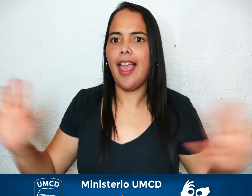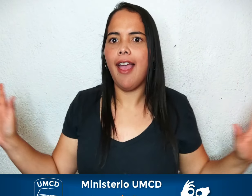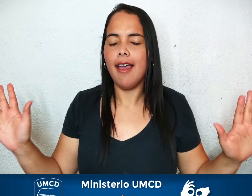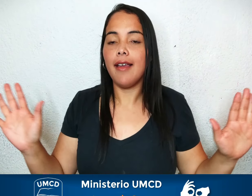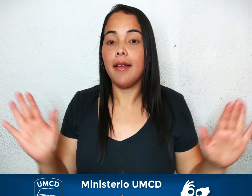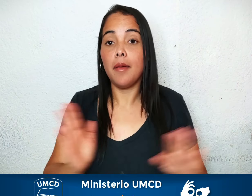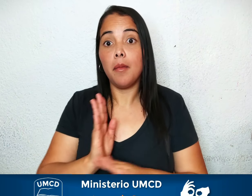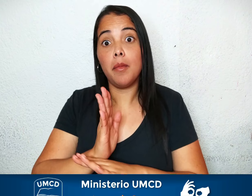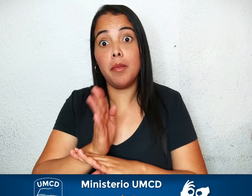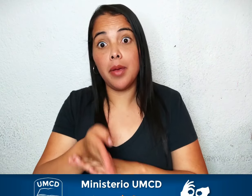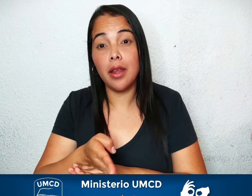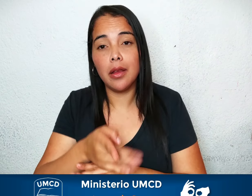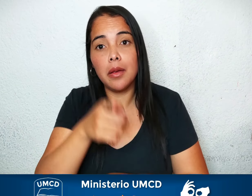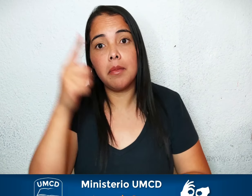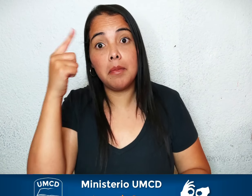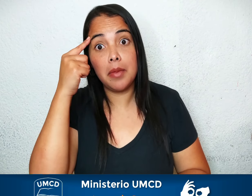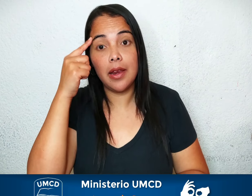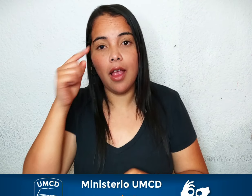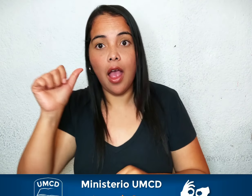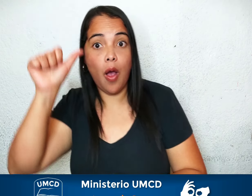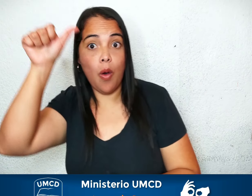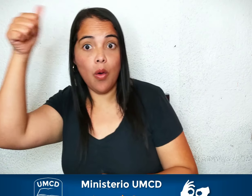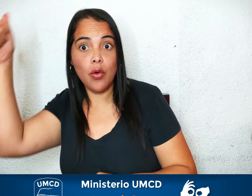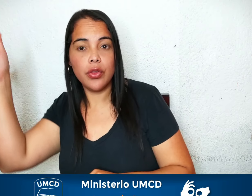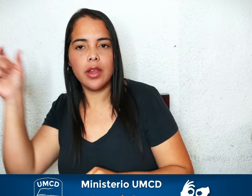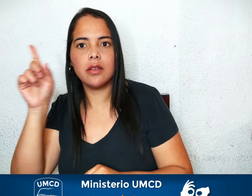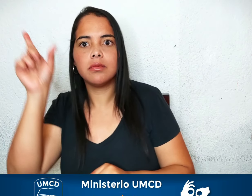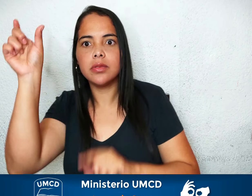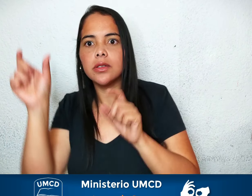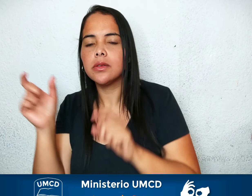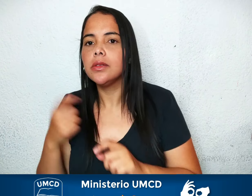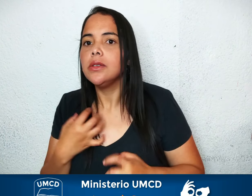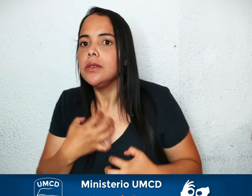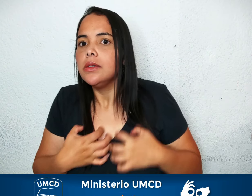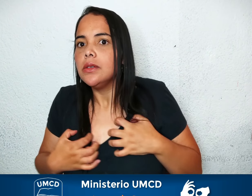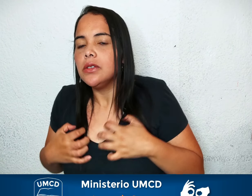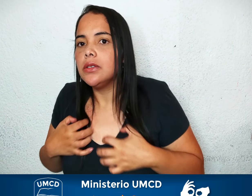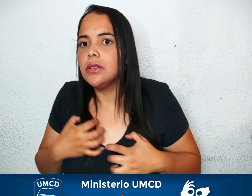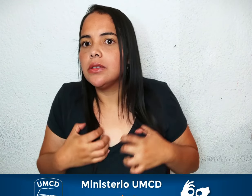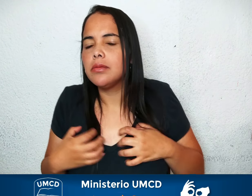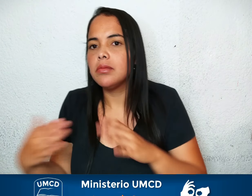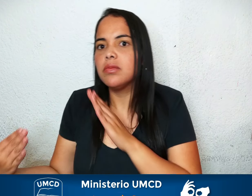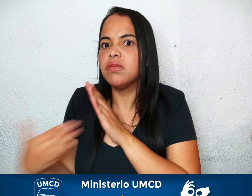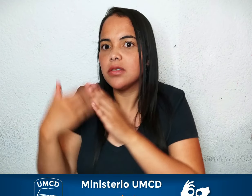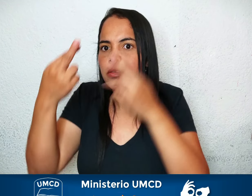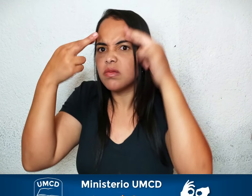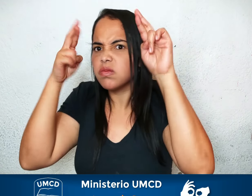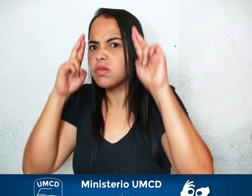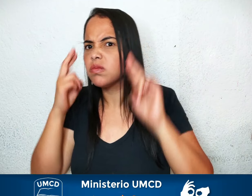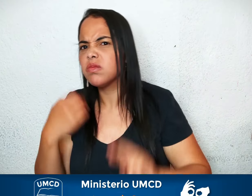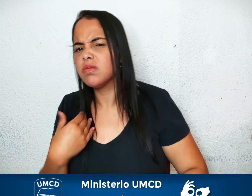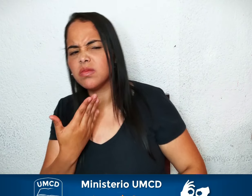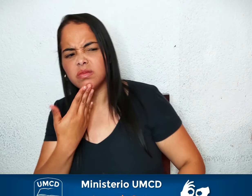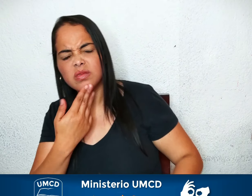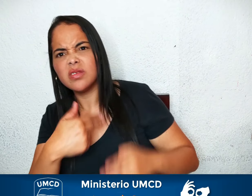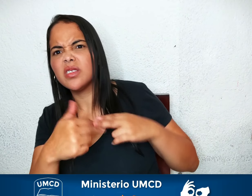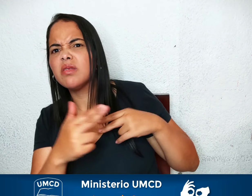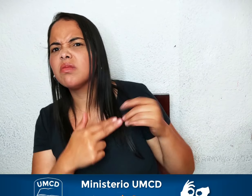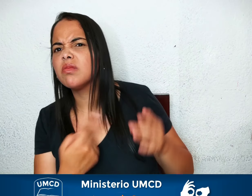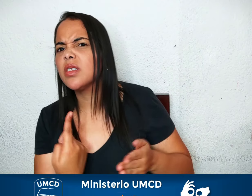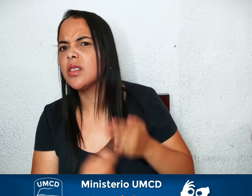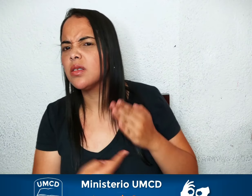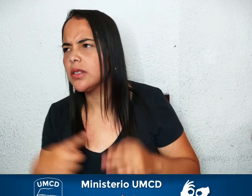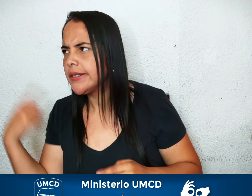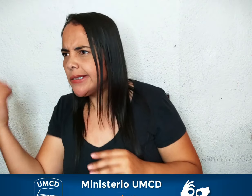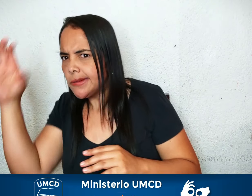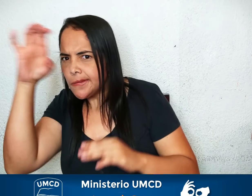Jerusalén. Pero esto no era algo que les agradaba a Sanballat y a los demás enemigos. Como vimos al inicio, la estrategia